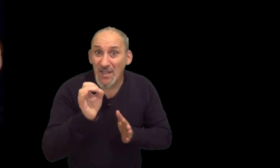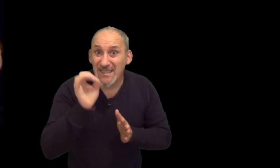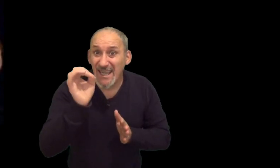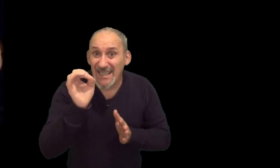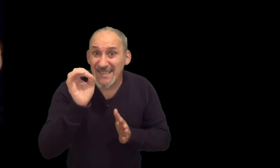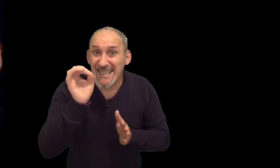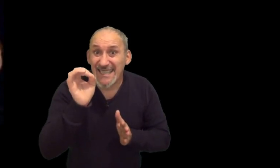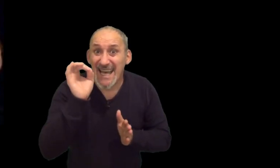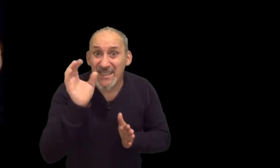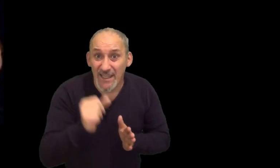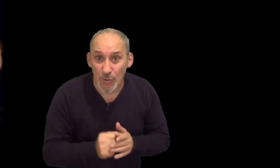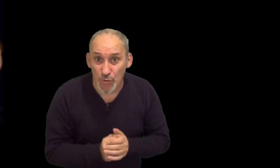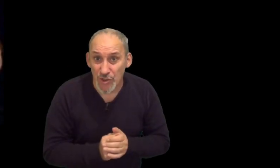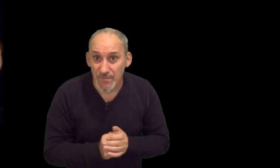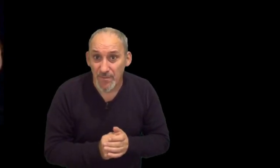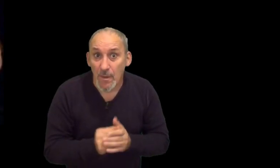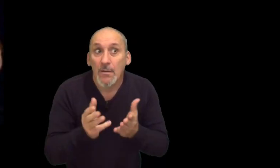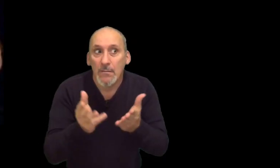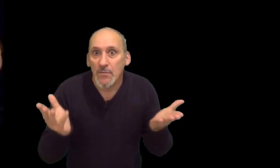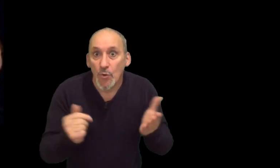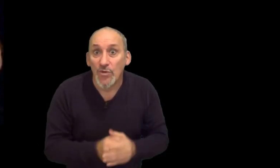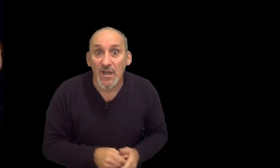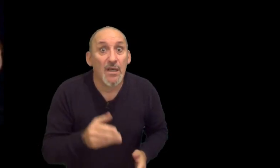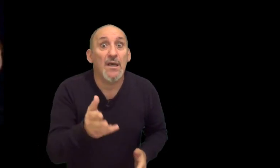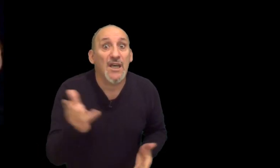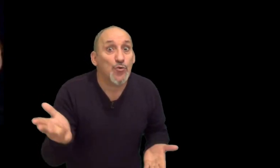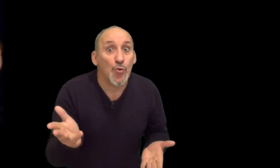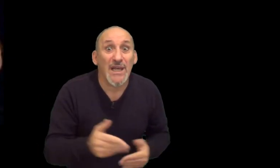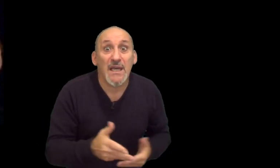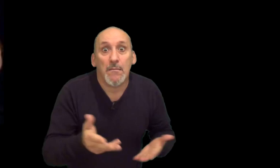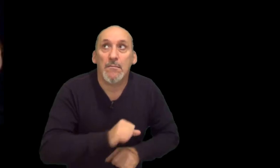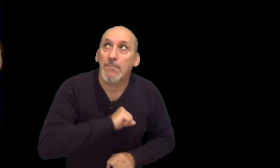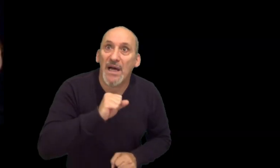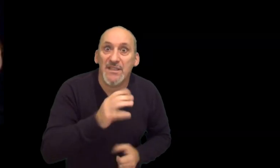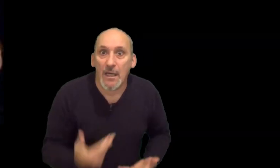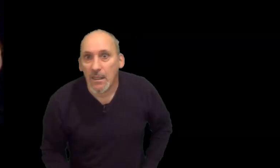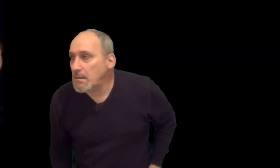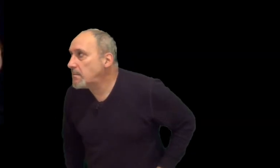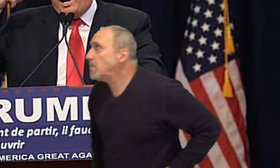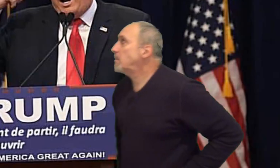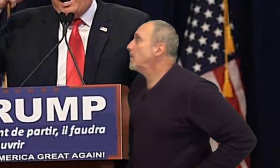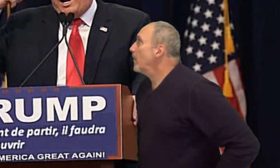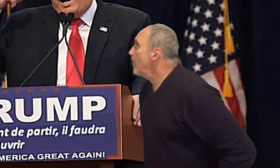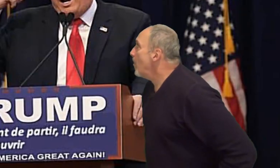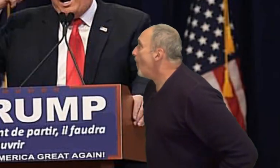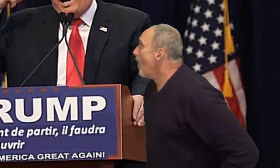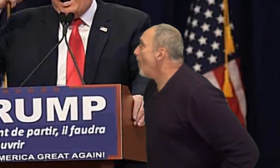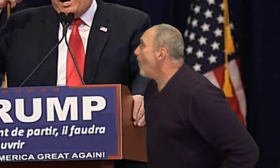n'a pas tiré ses dernières cartouches. Oula. Donc, écoutons-les partir.